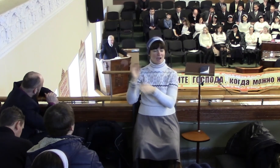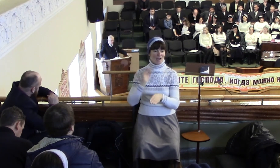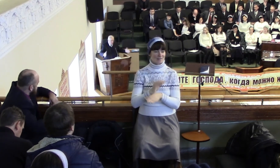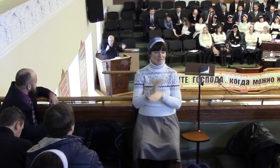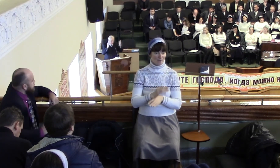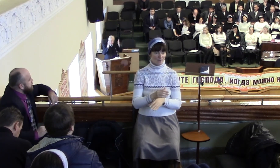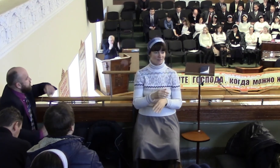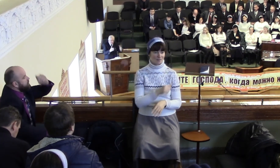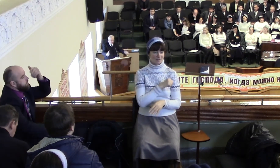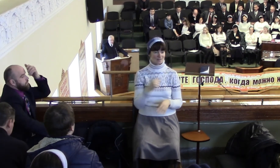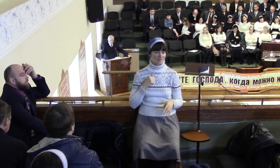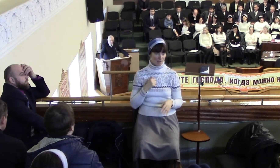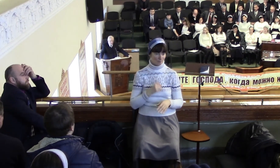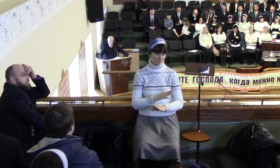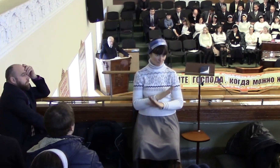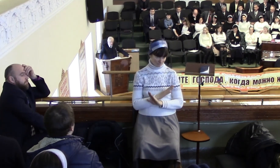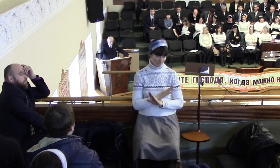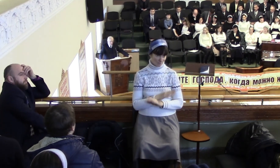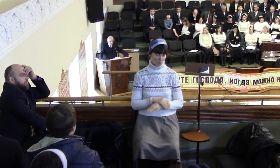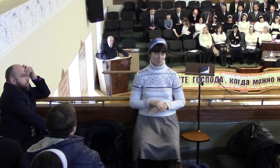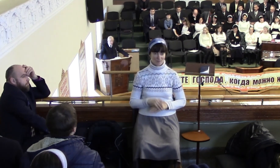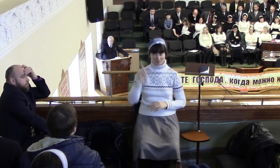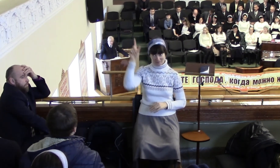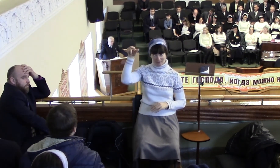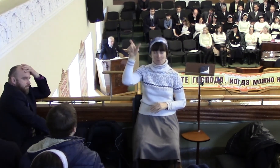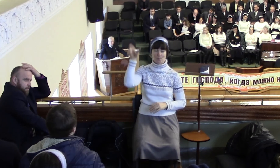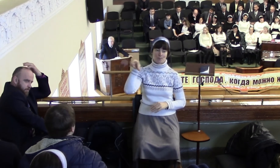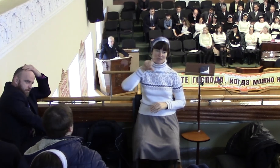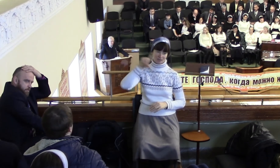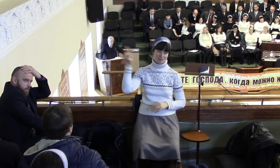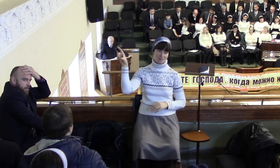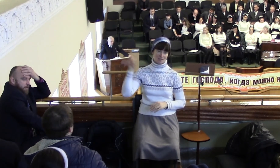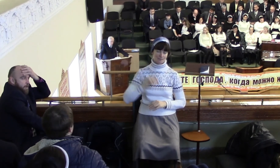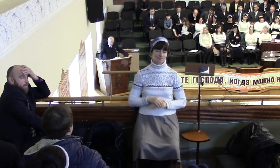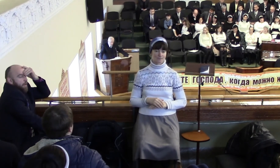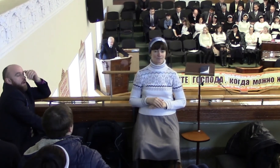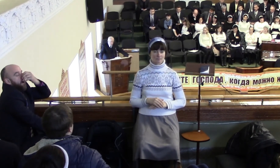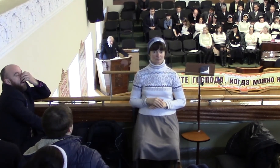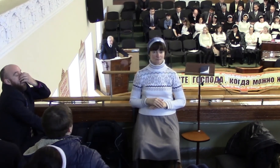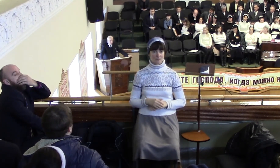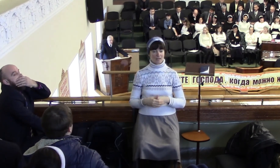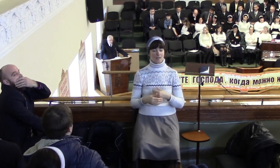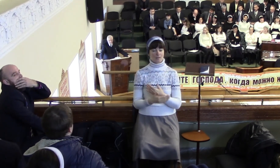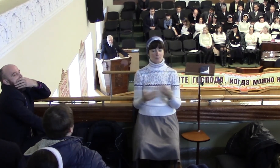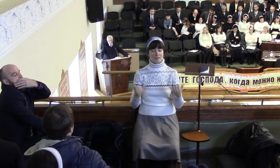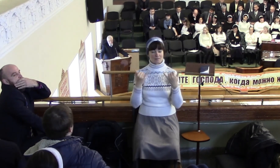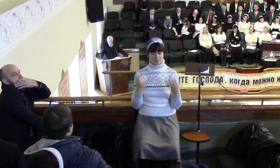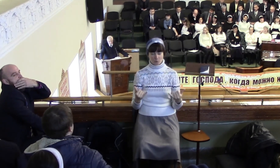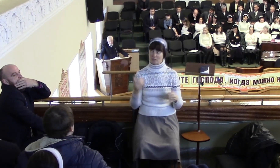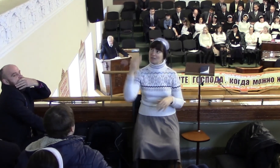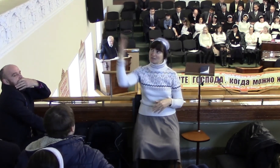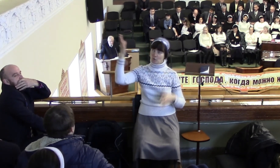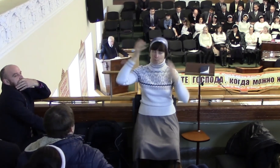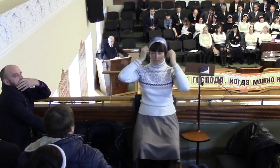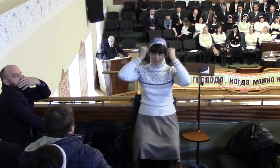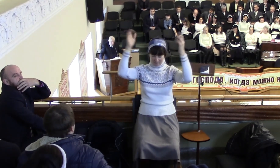инструмент. Мы сегодня в Господе, мы сегодня Его благодарим, мы Его прославляем, и мы